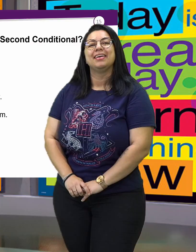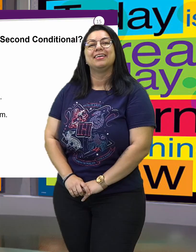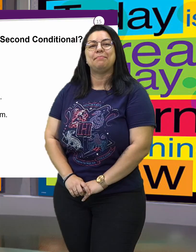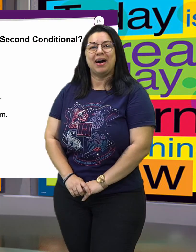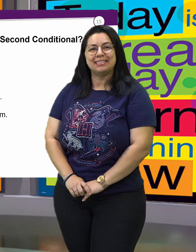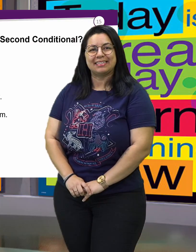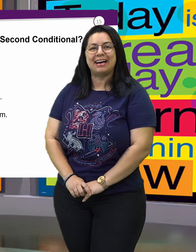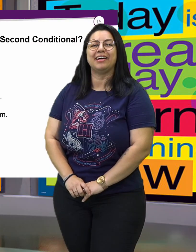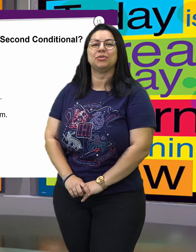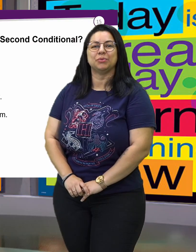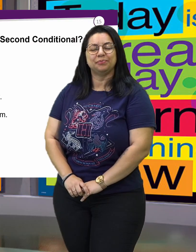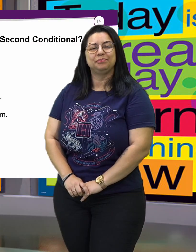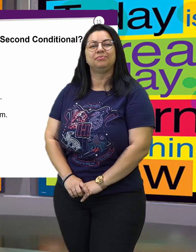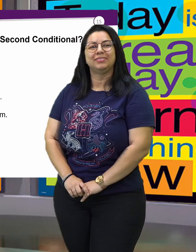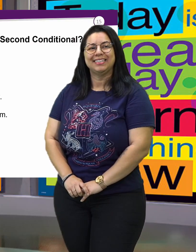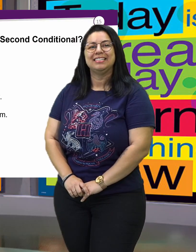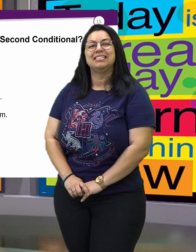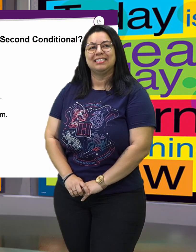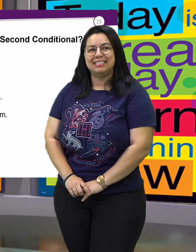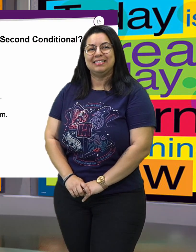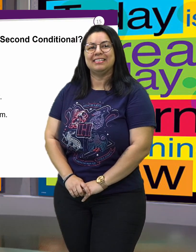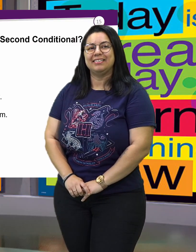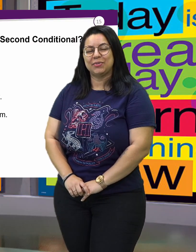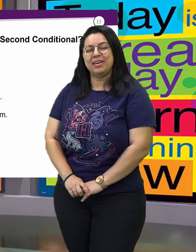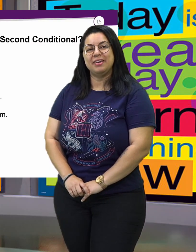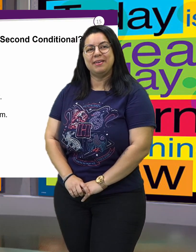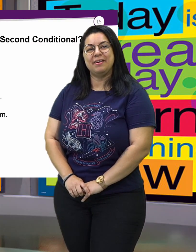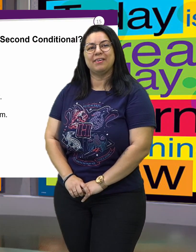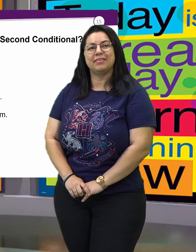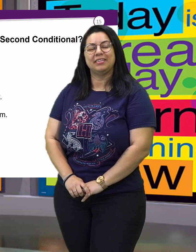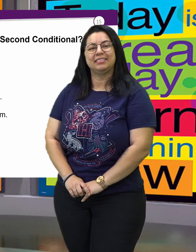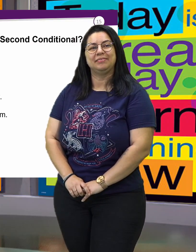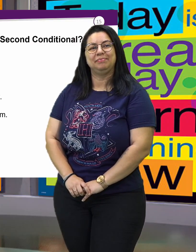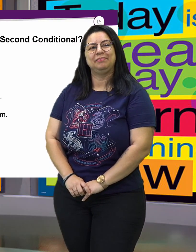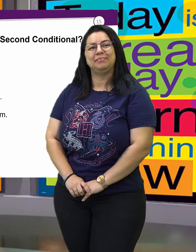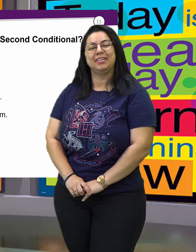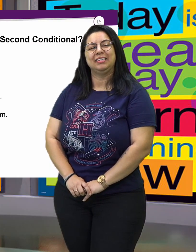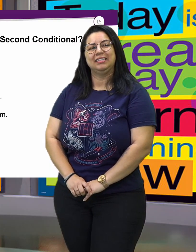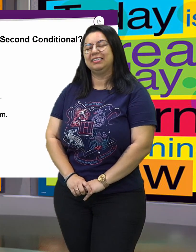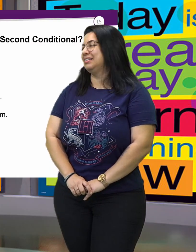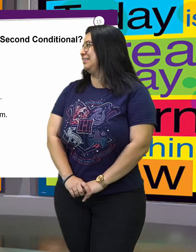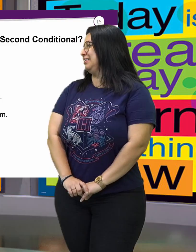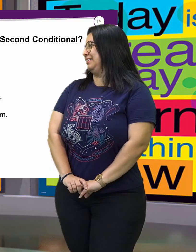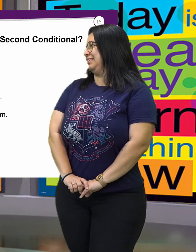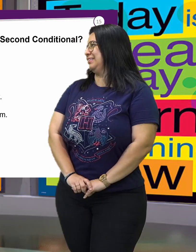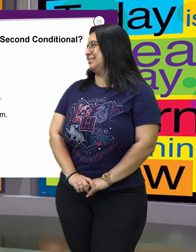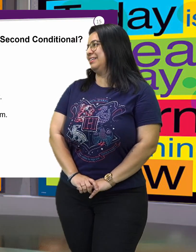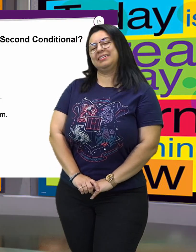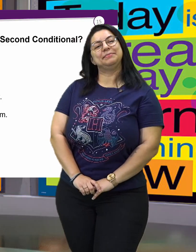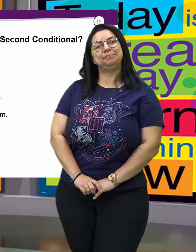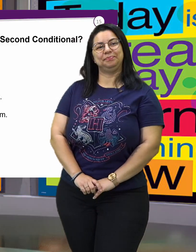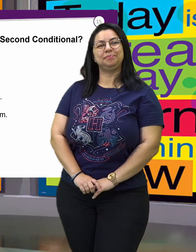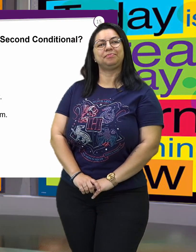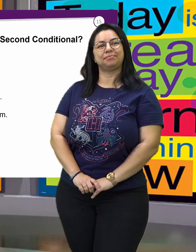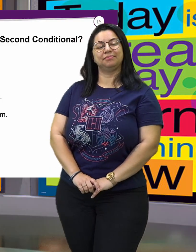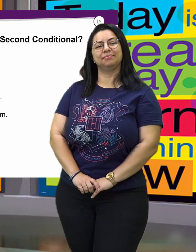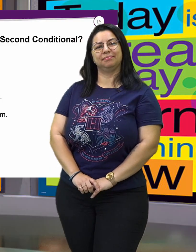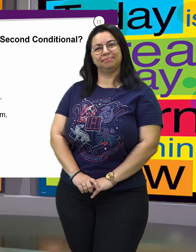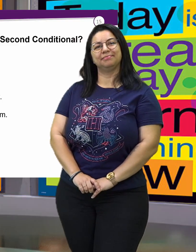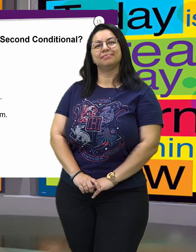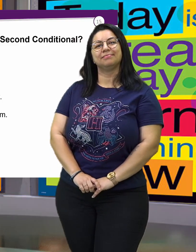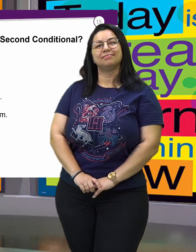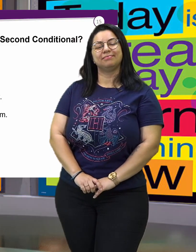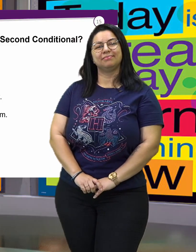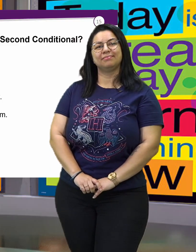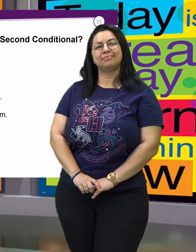resquícios de passado nas orações com if. Isso aí. Se não entendeu se que aquele verbo é passado, se você